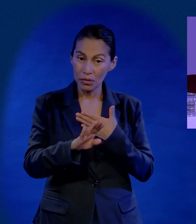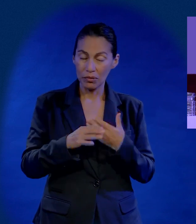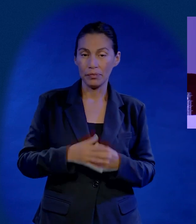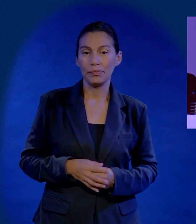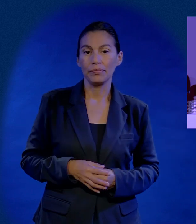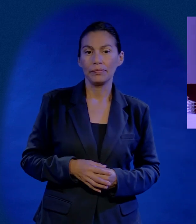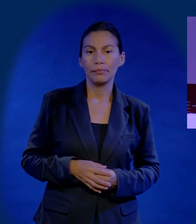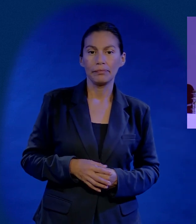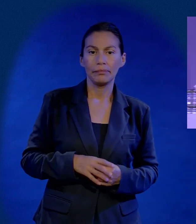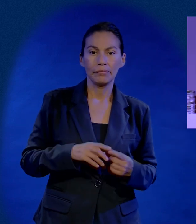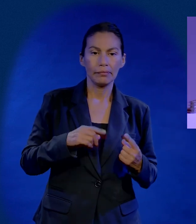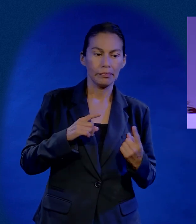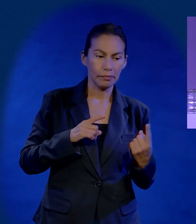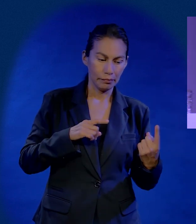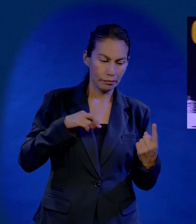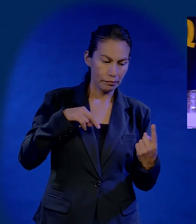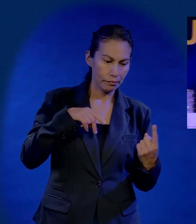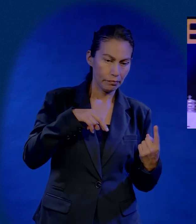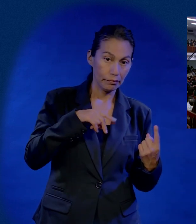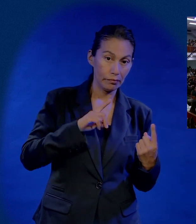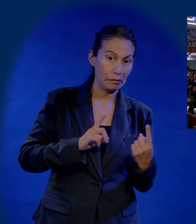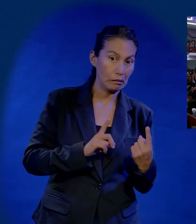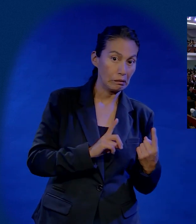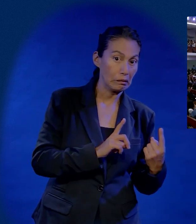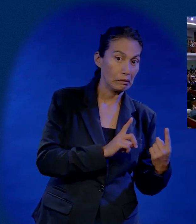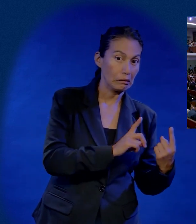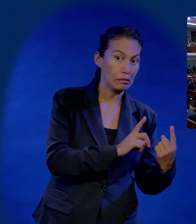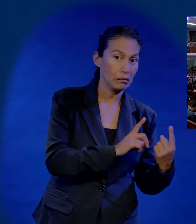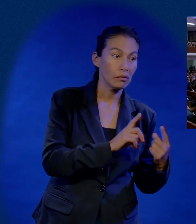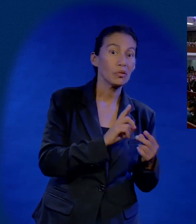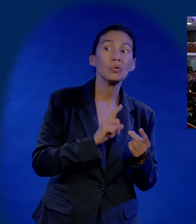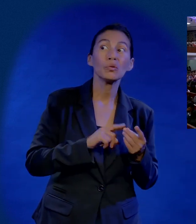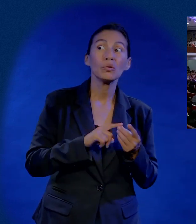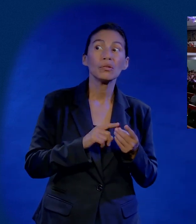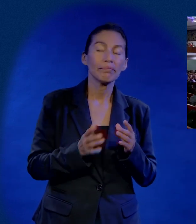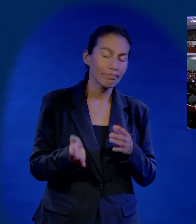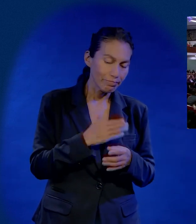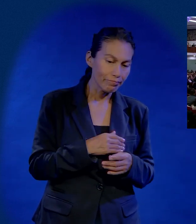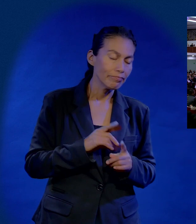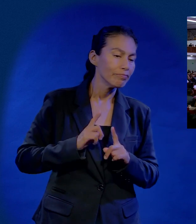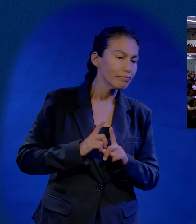No sabía. Y allá voy siguiendo a mi mamá. ¿Y a dónde vamos, mamá? Sígueme.